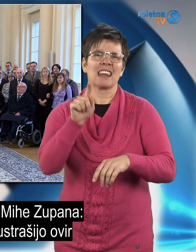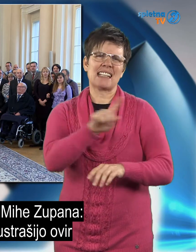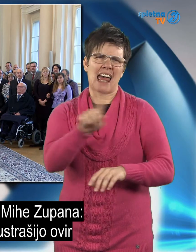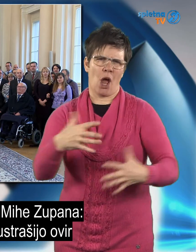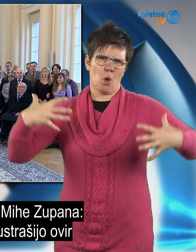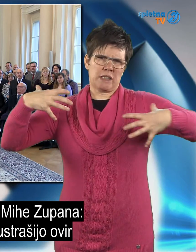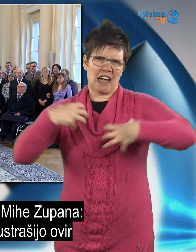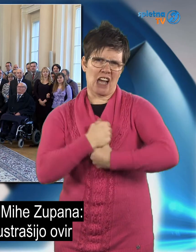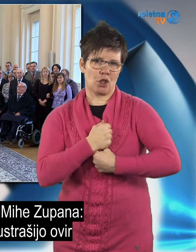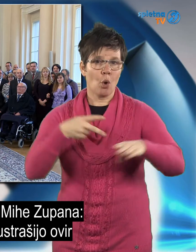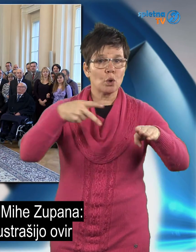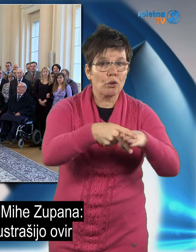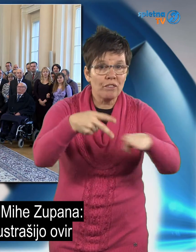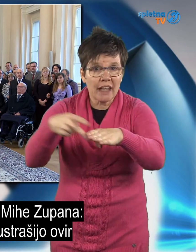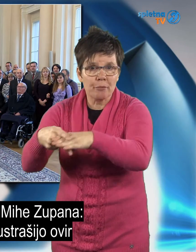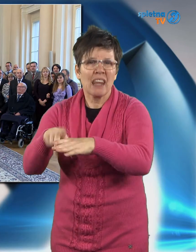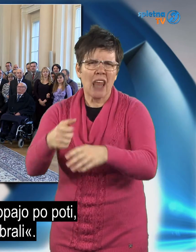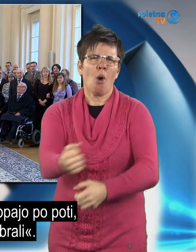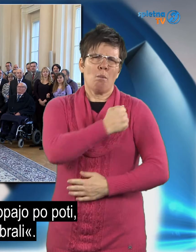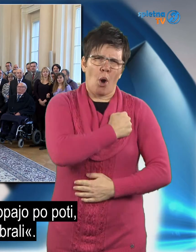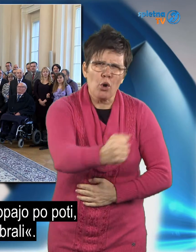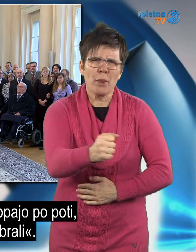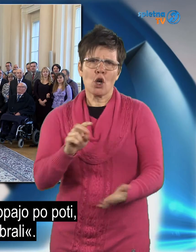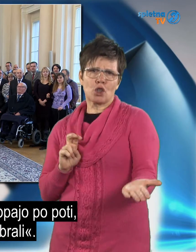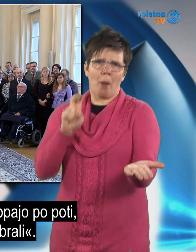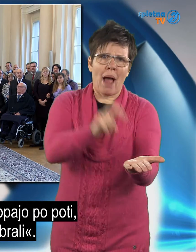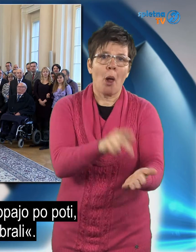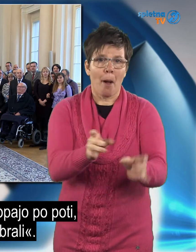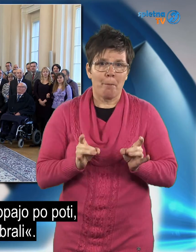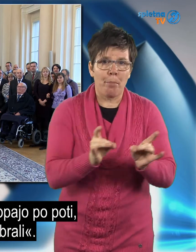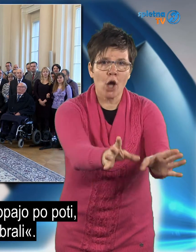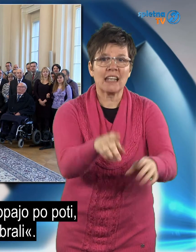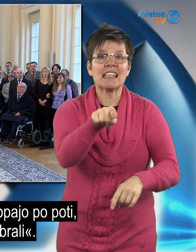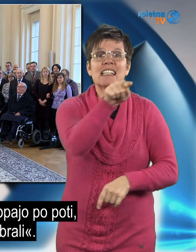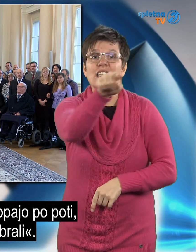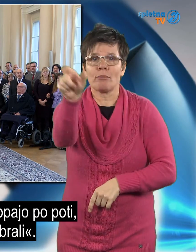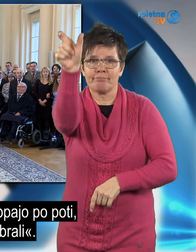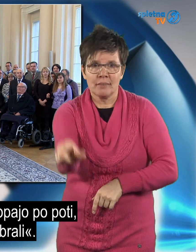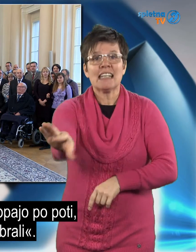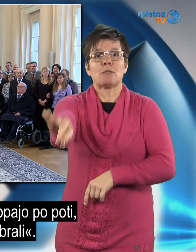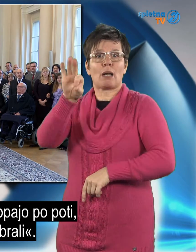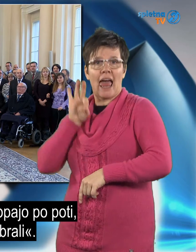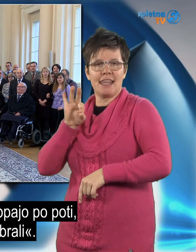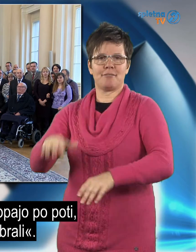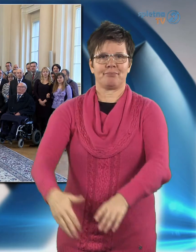Mladi naj se ne ustrašijo ovir in naj pogumno stopajo po poti, ki so si jo izbrali.